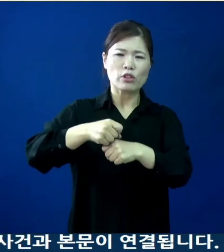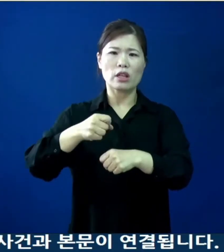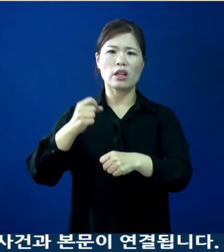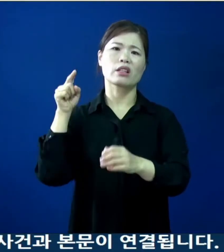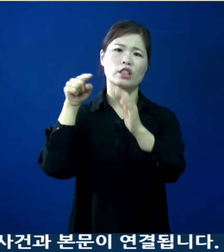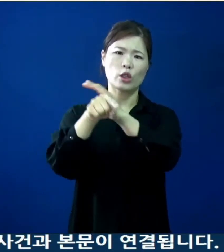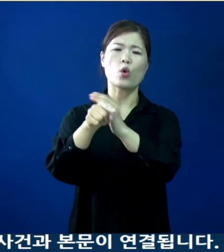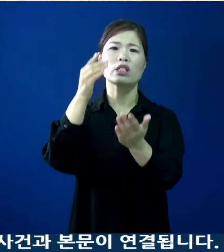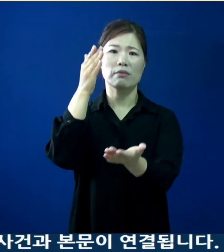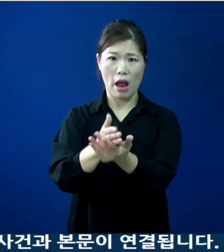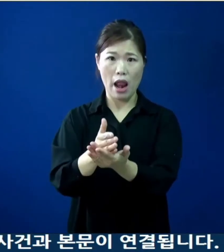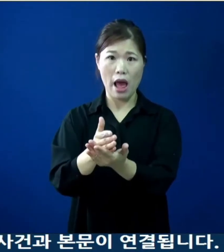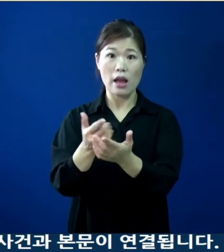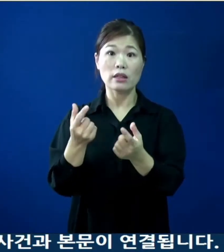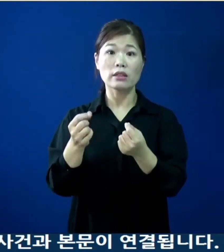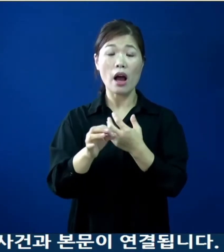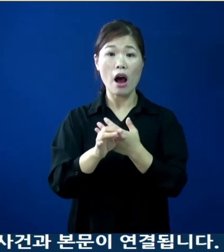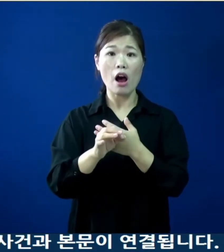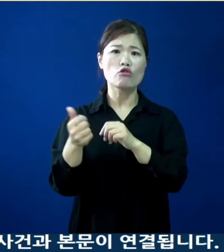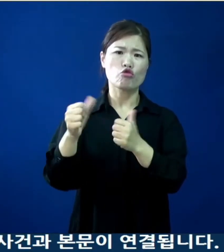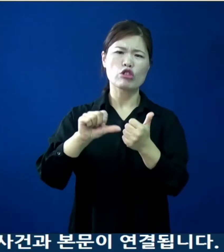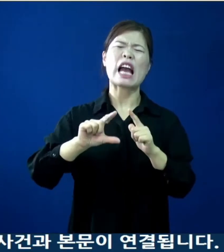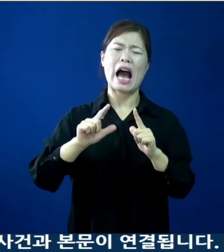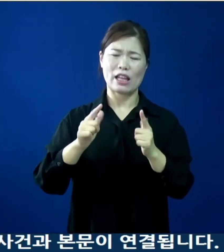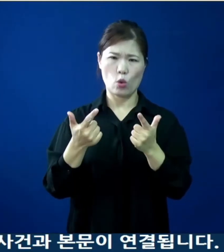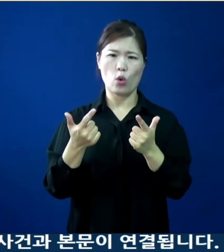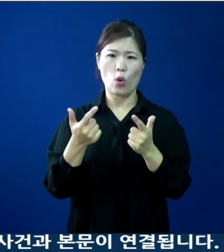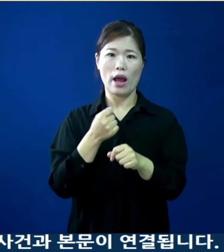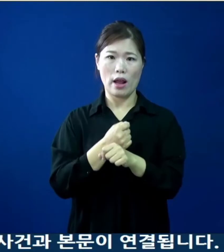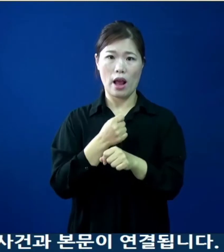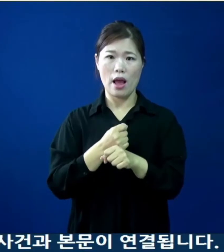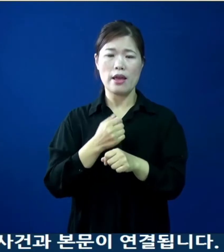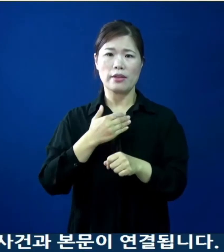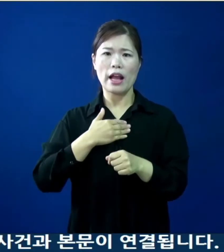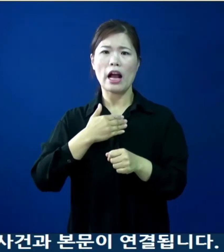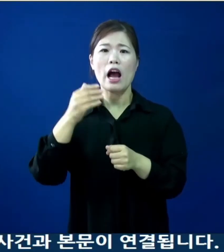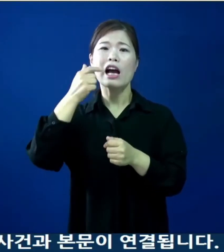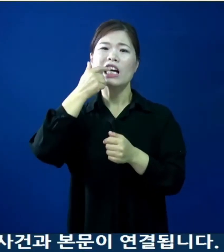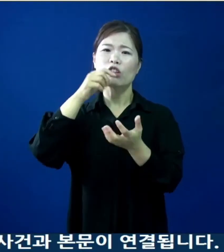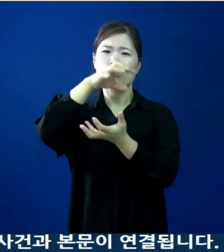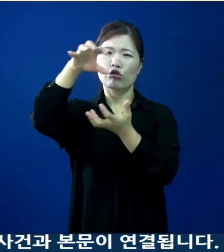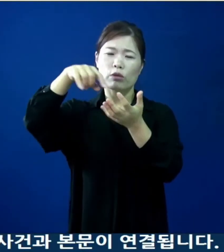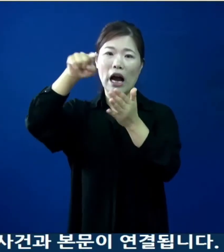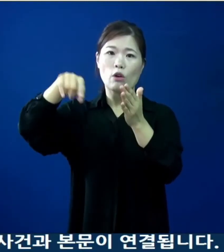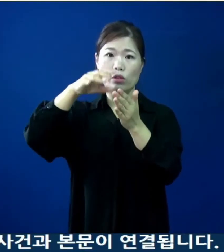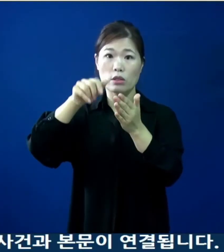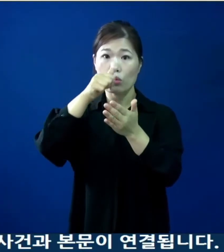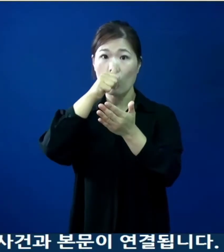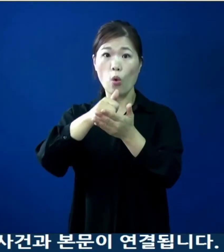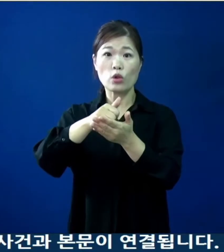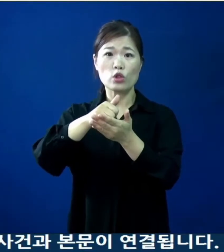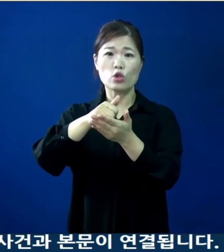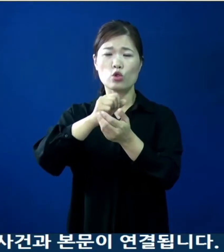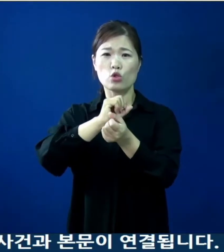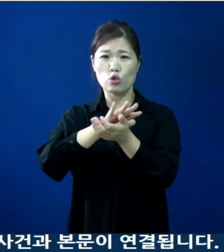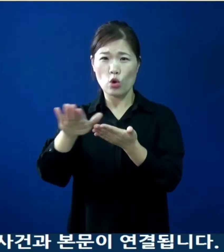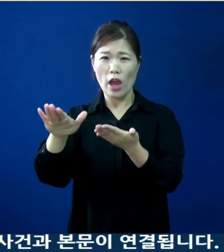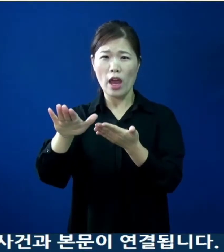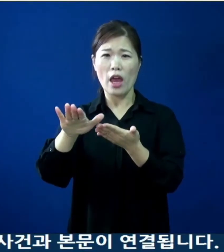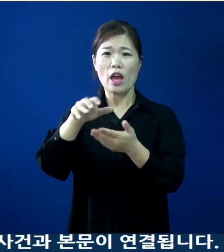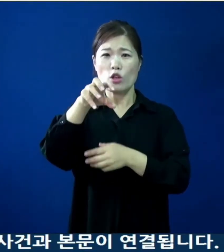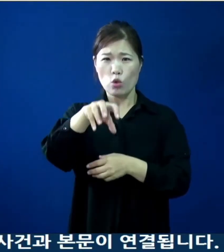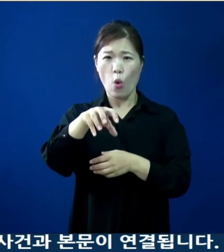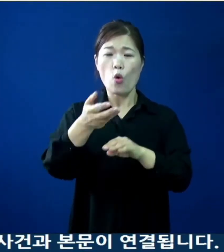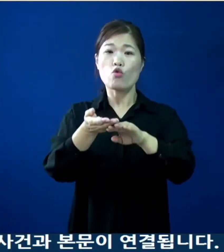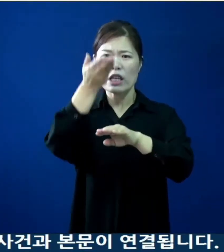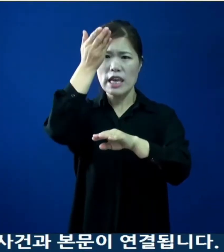말라. 그리하여 죽지 않도록 하라. 이는 내가 구름 가운데서 속죄소 위에 나타남이니라. 이게